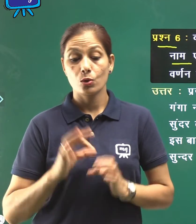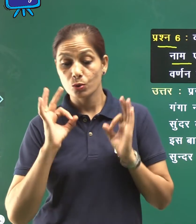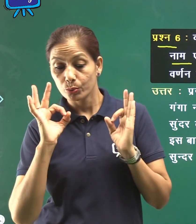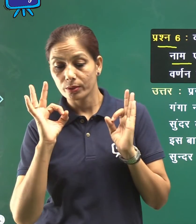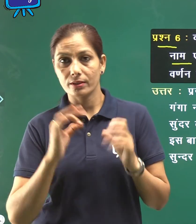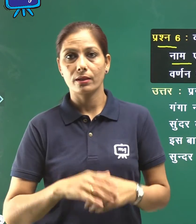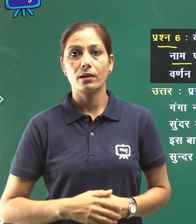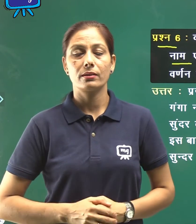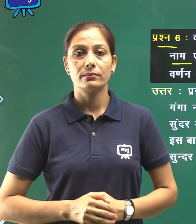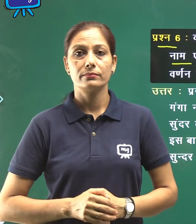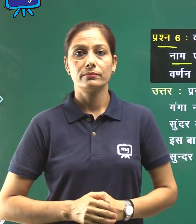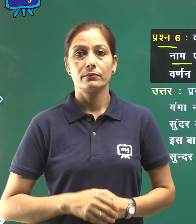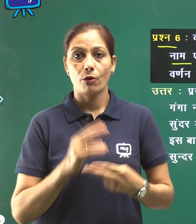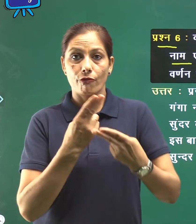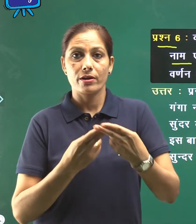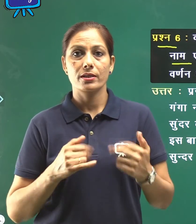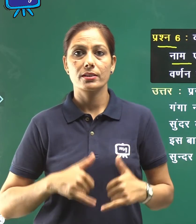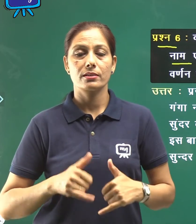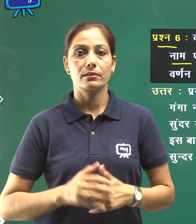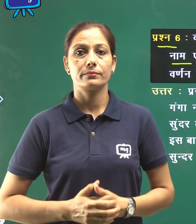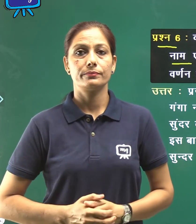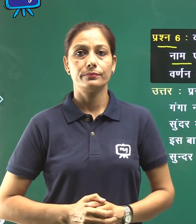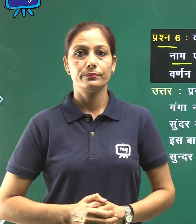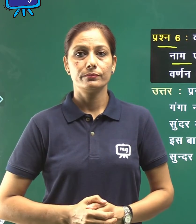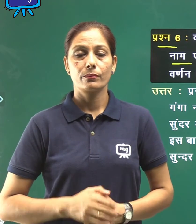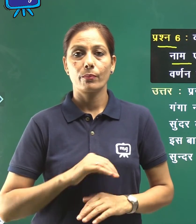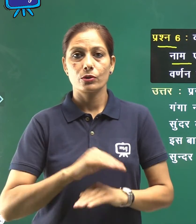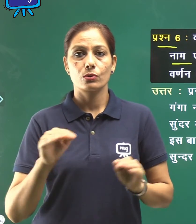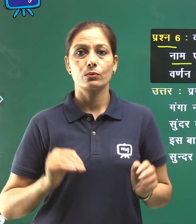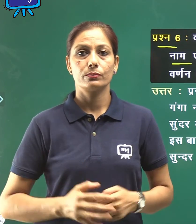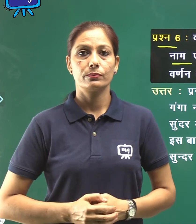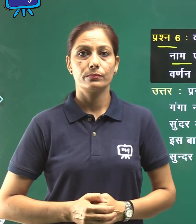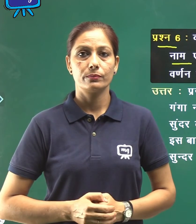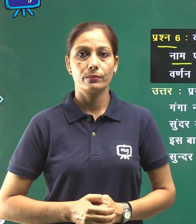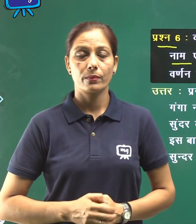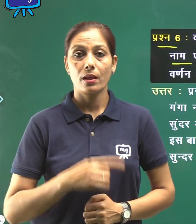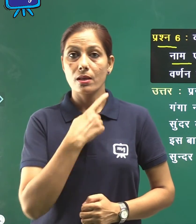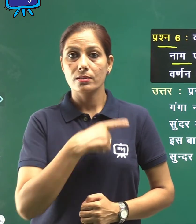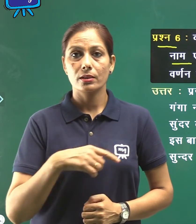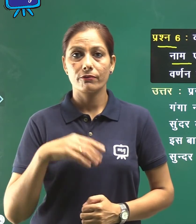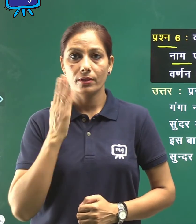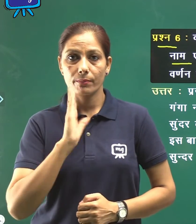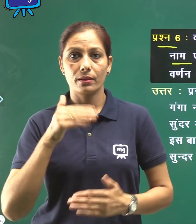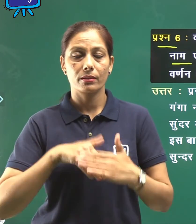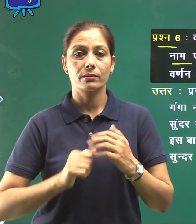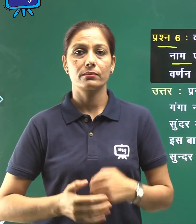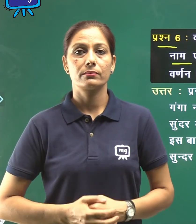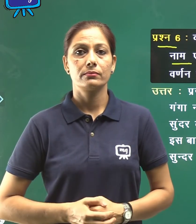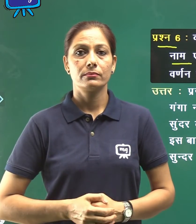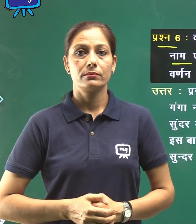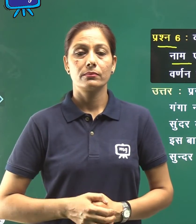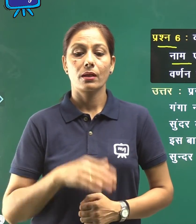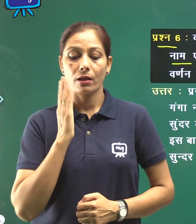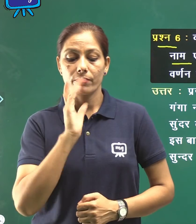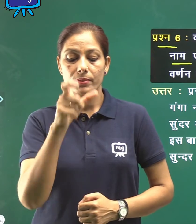का वर्णन कीजिए। बच्चों, इस कविता में